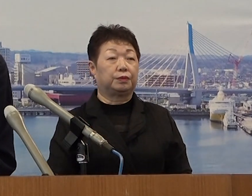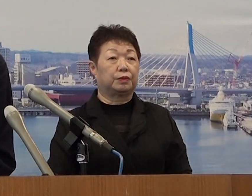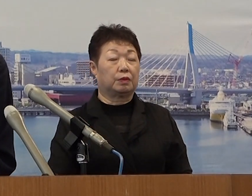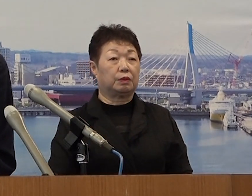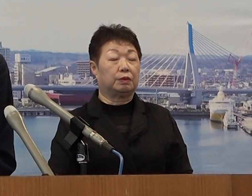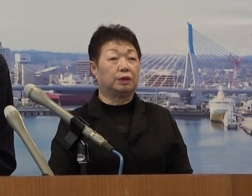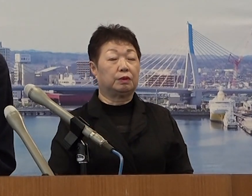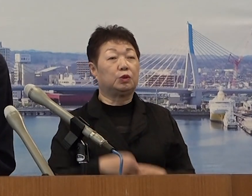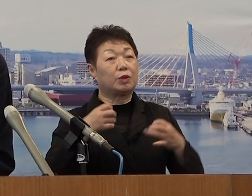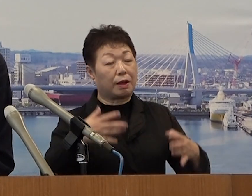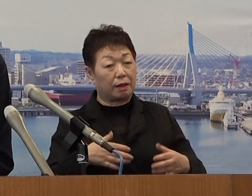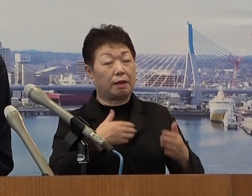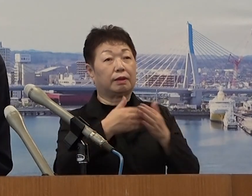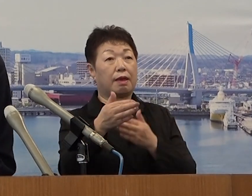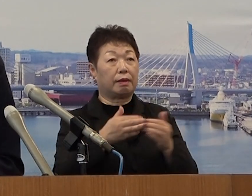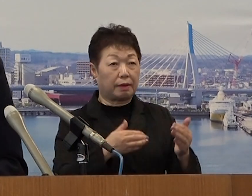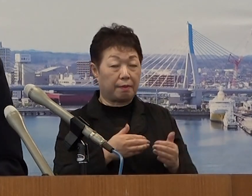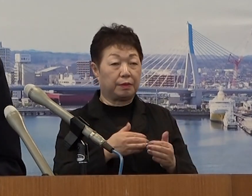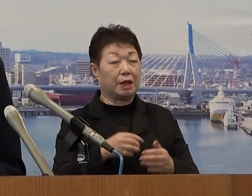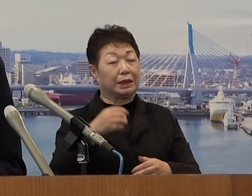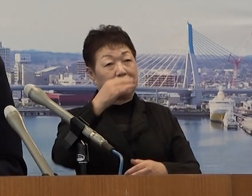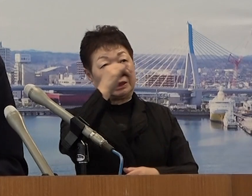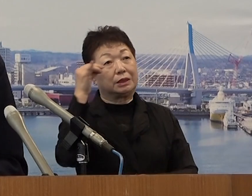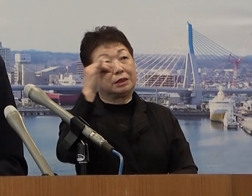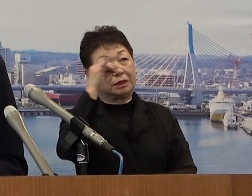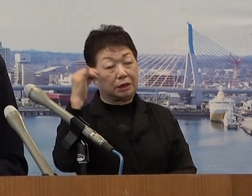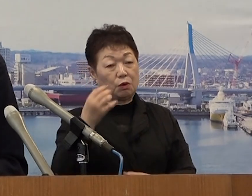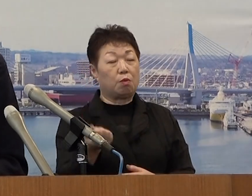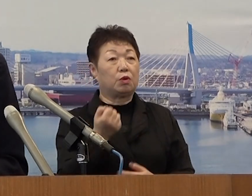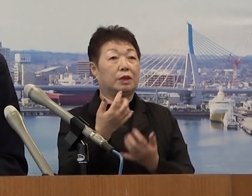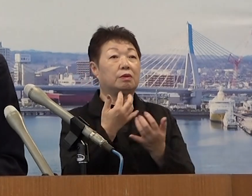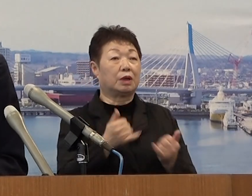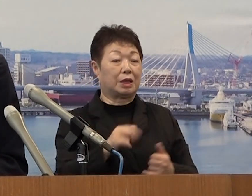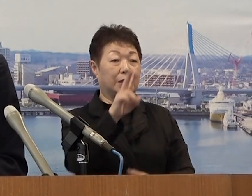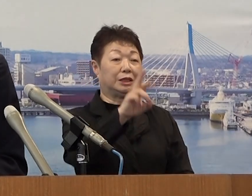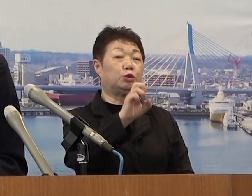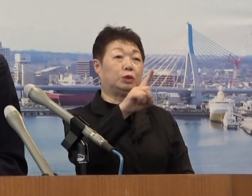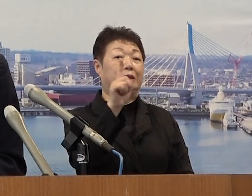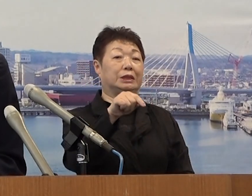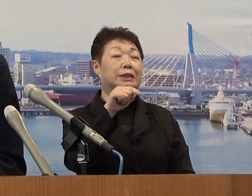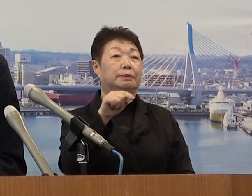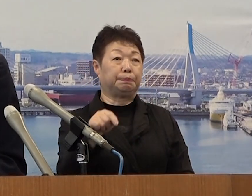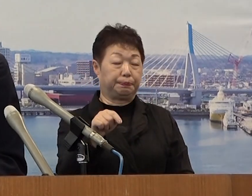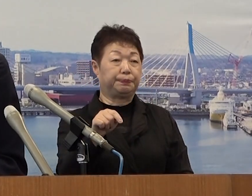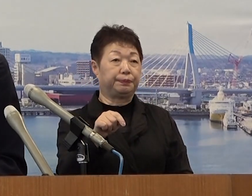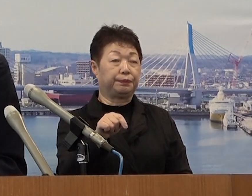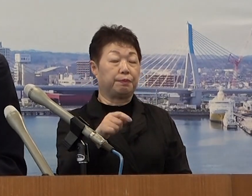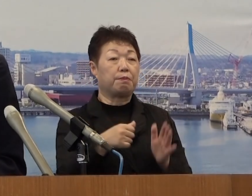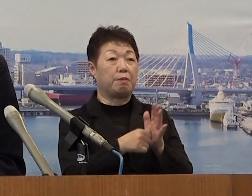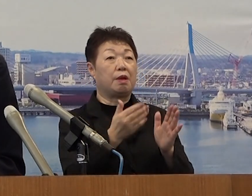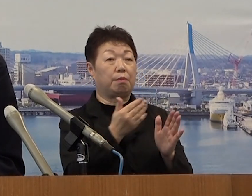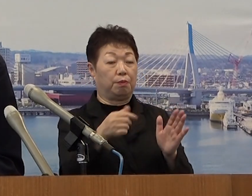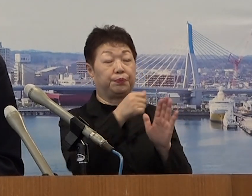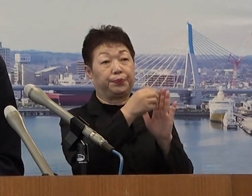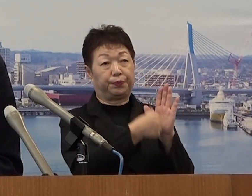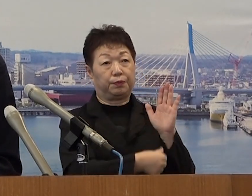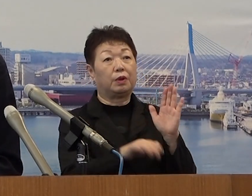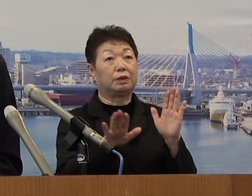実践経験や高度な知識を有しておられる21人の方々で構成するととも